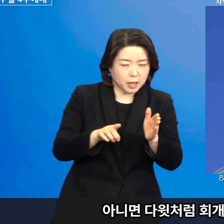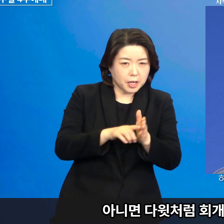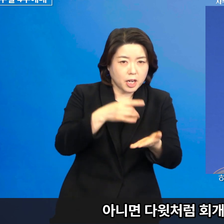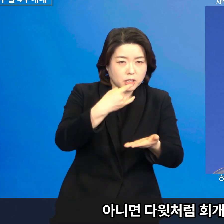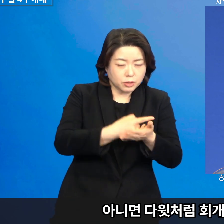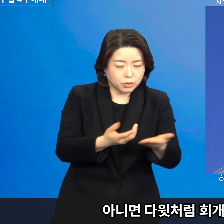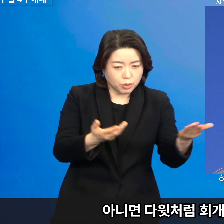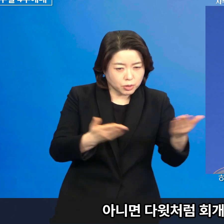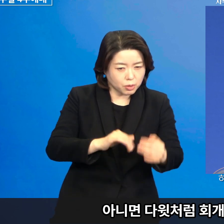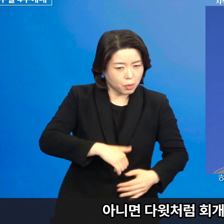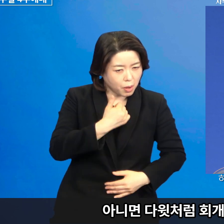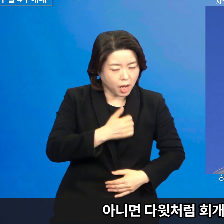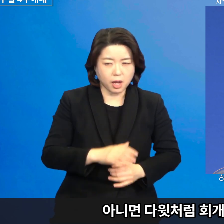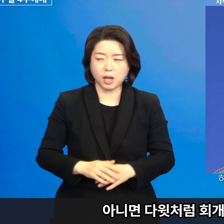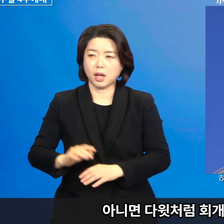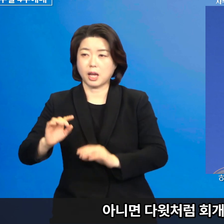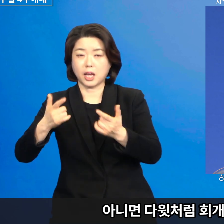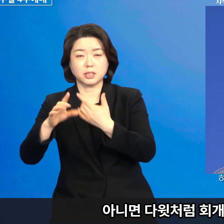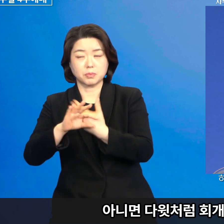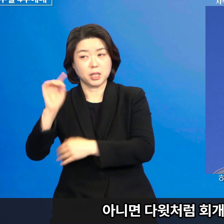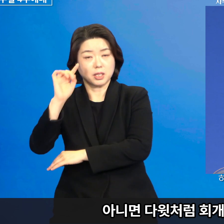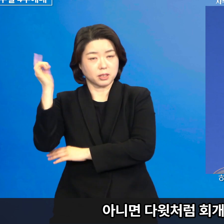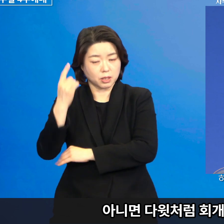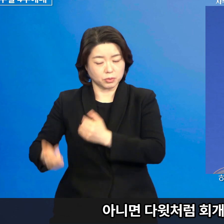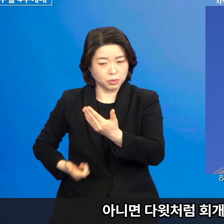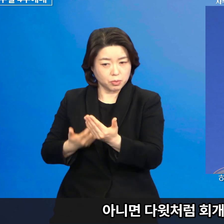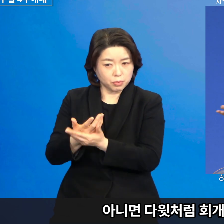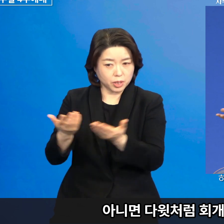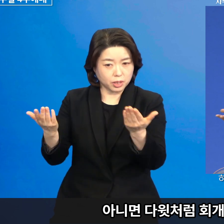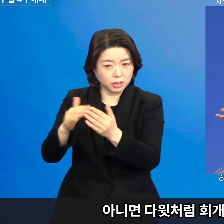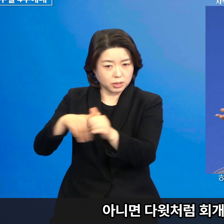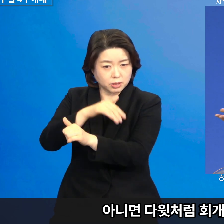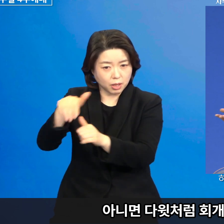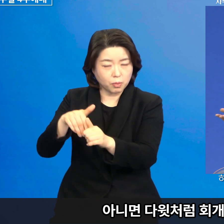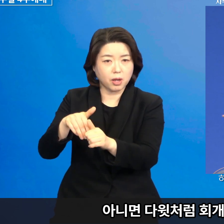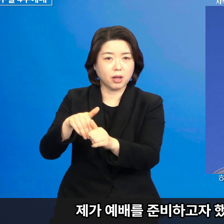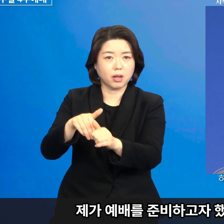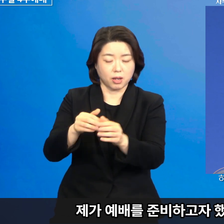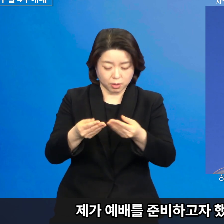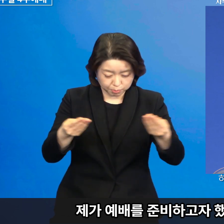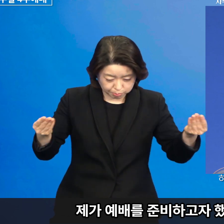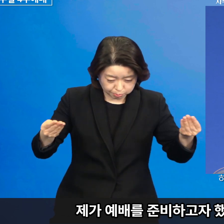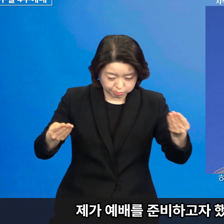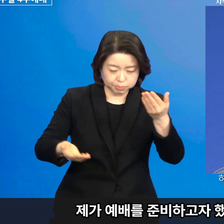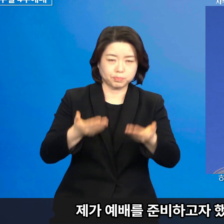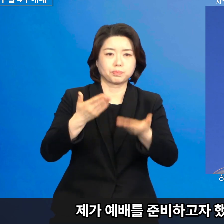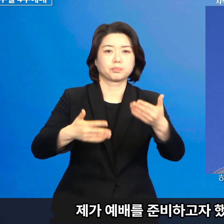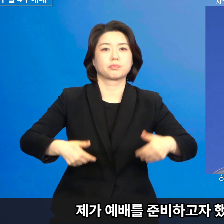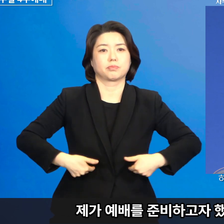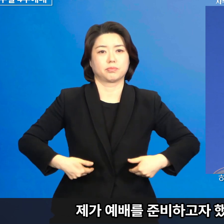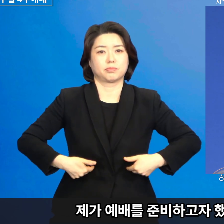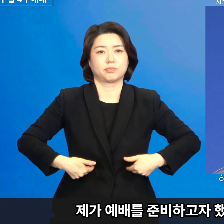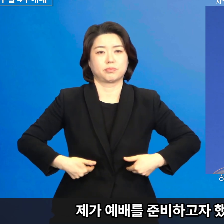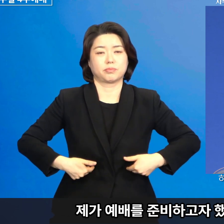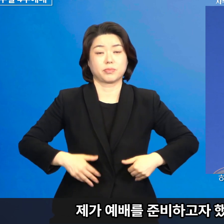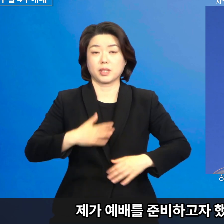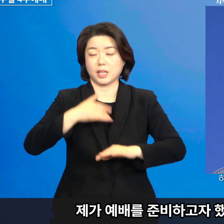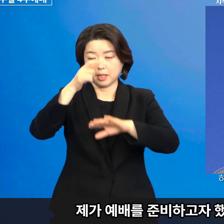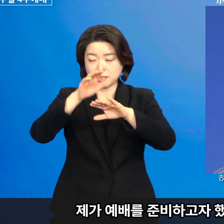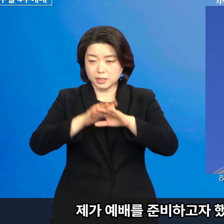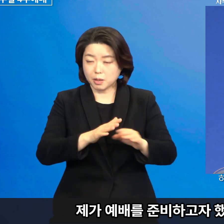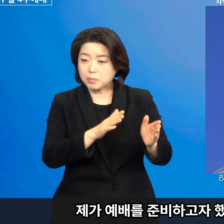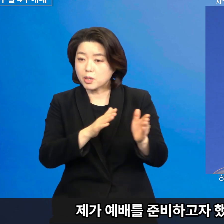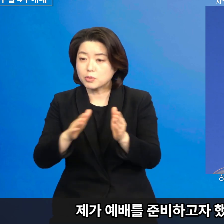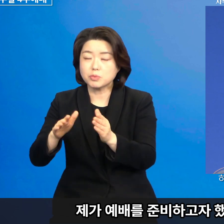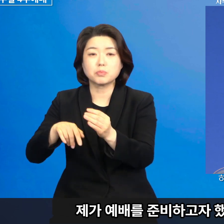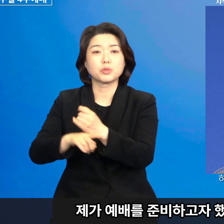일인지 아니면 다윗처럼 회개해야 될 상황인지를. 제가 예배를 준비하고자 했던 것이